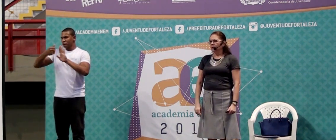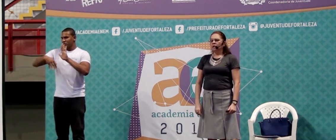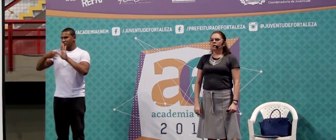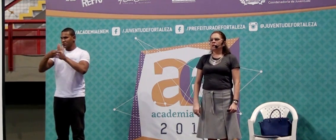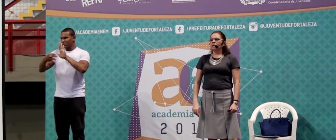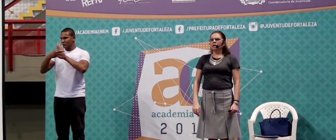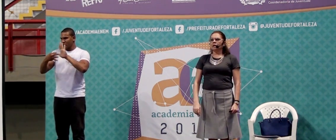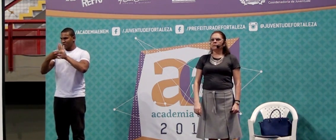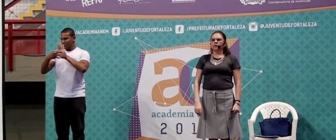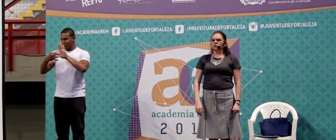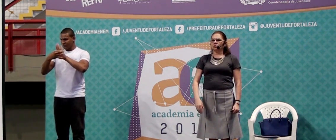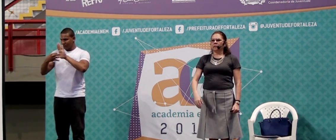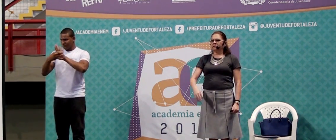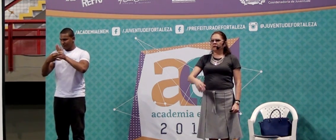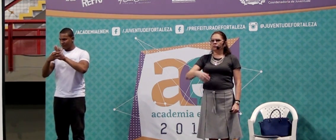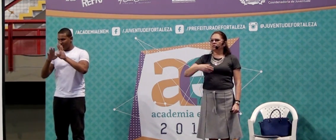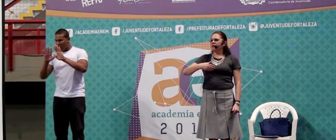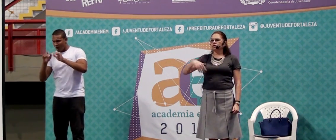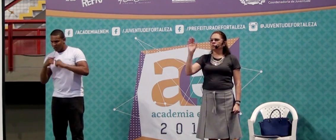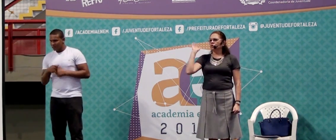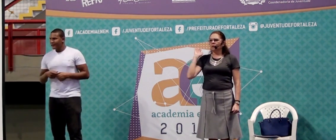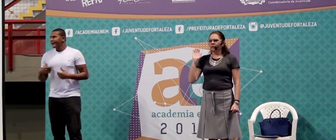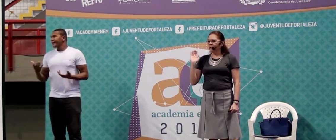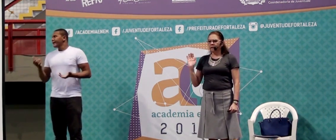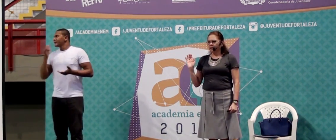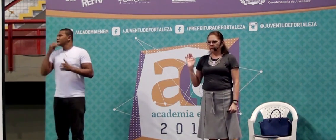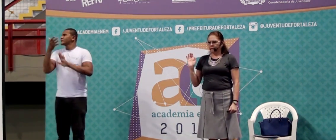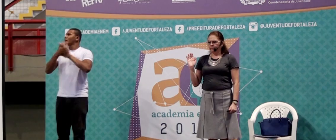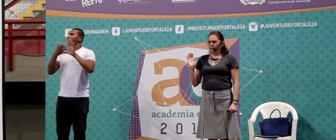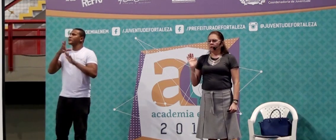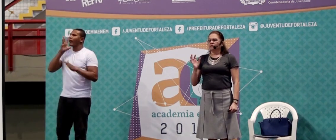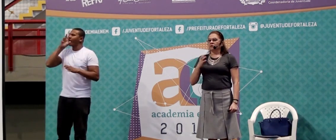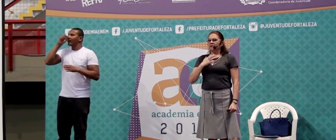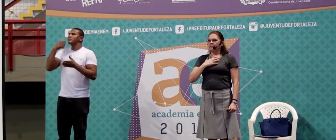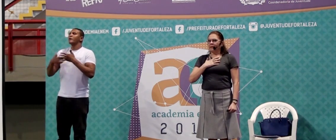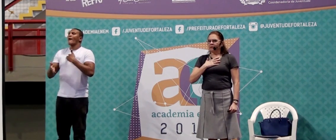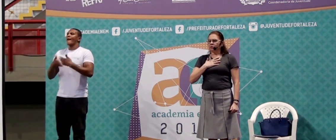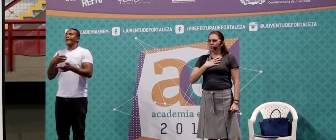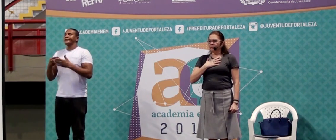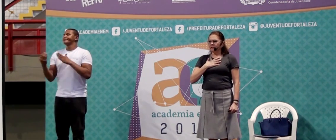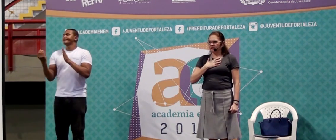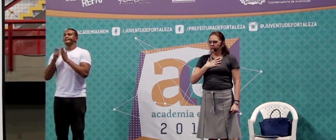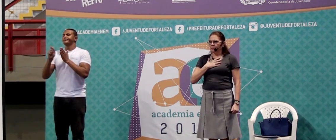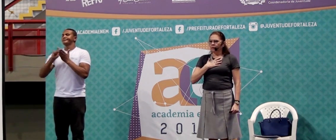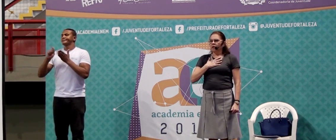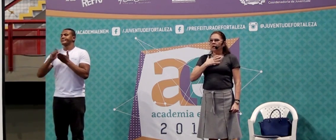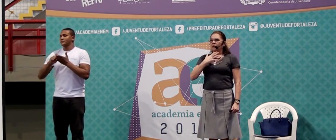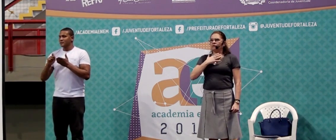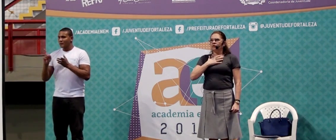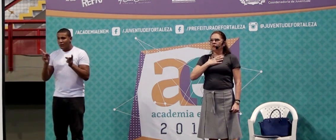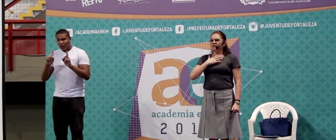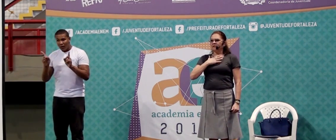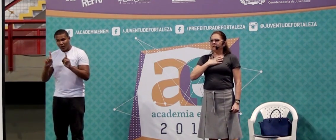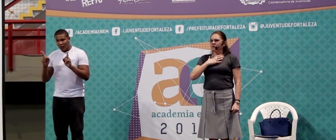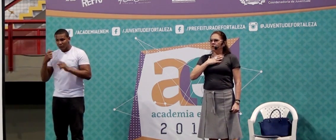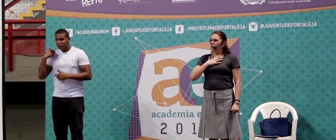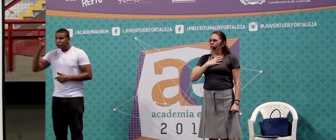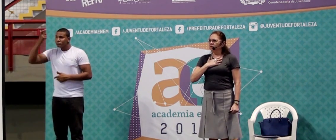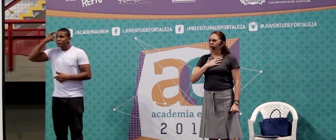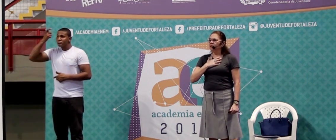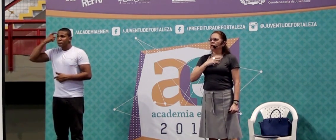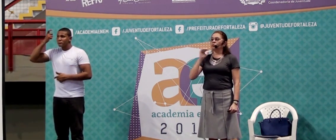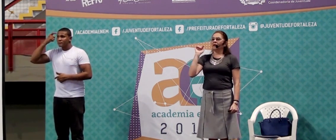argumentativo. Ninguém pode começar o texto de qualquer maneira. Você parte do princípio: eu vou fazer